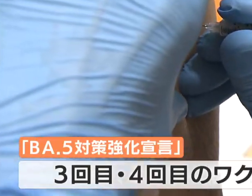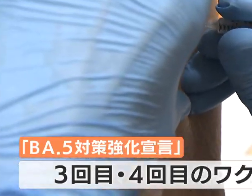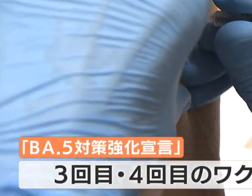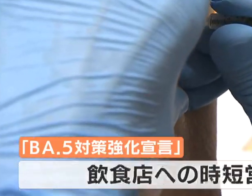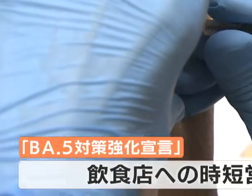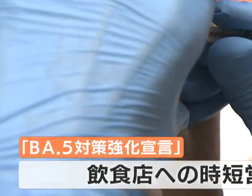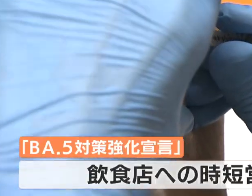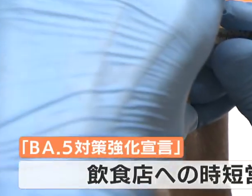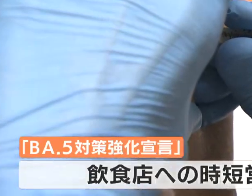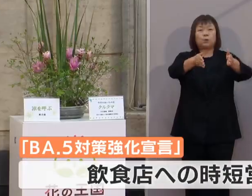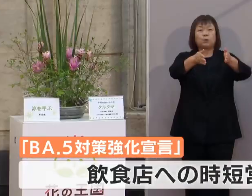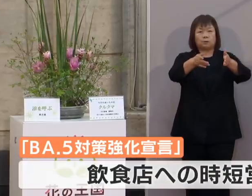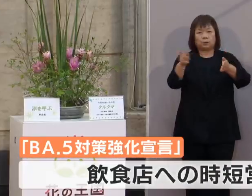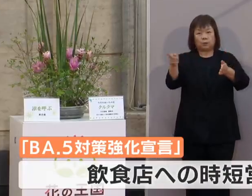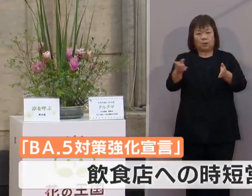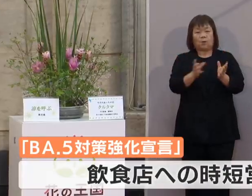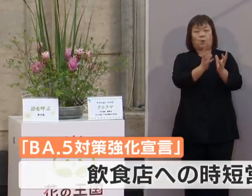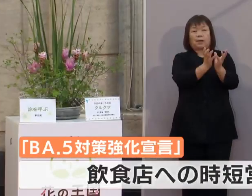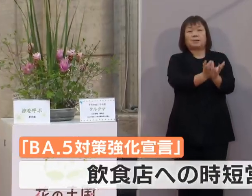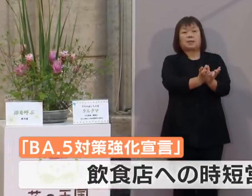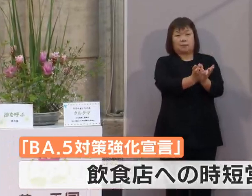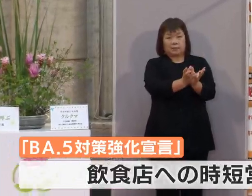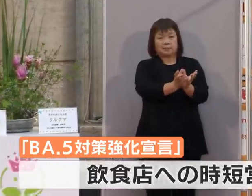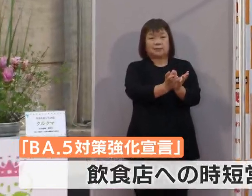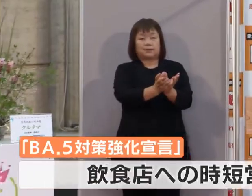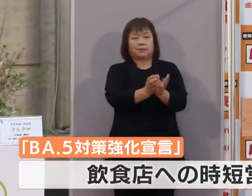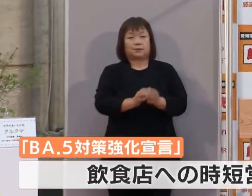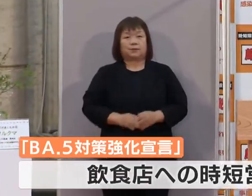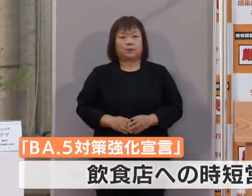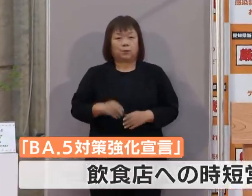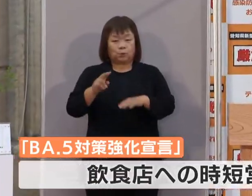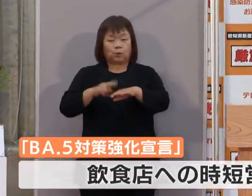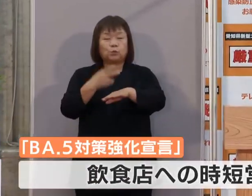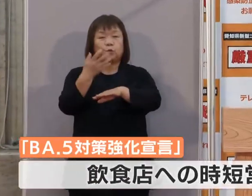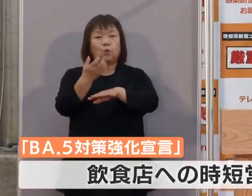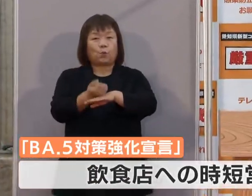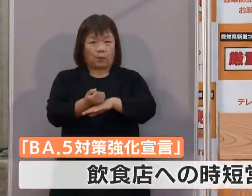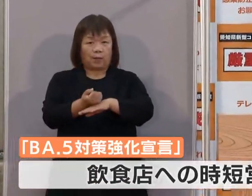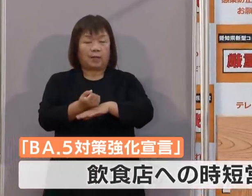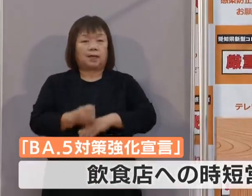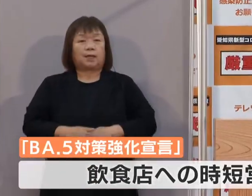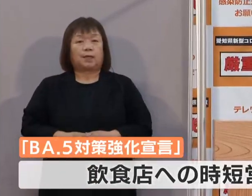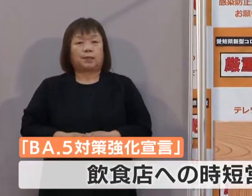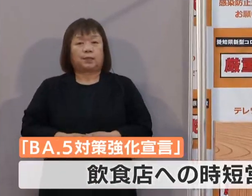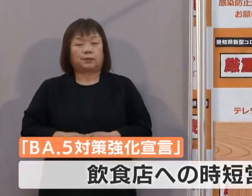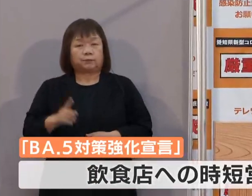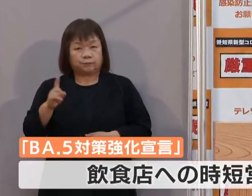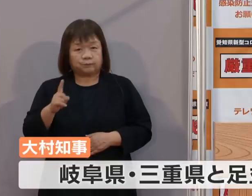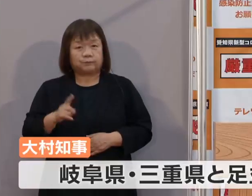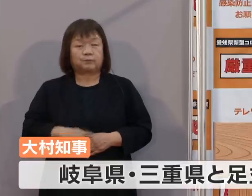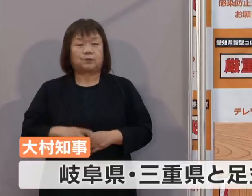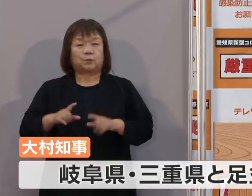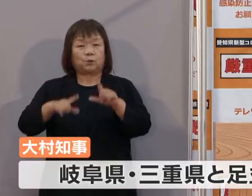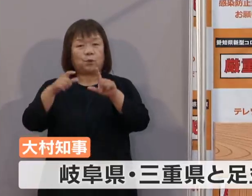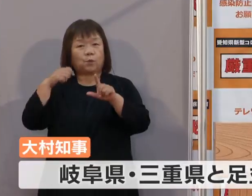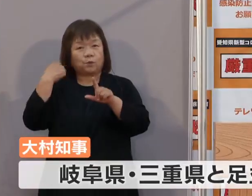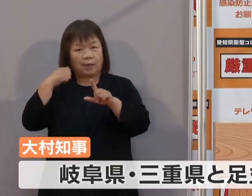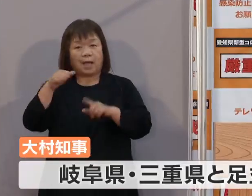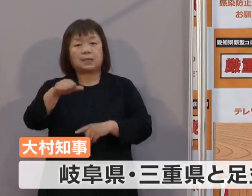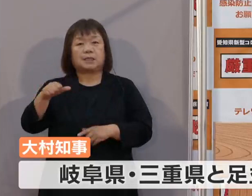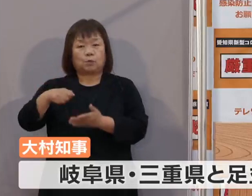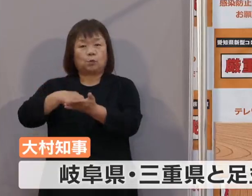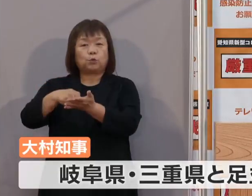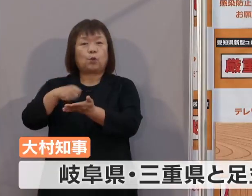ですこれまでの緊急事態宣言のように飲食店の字ターン営業などは求めていませんまた大村知事は